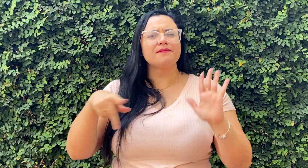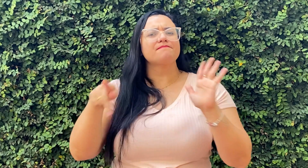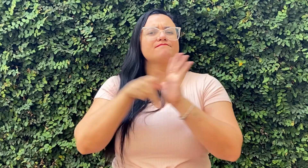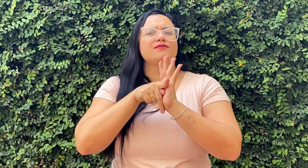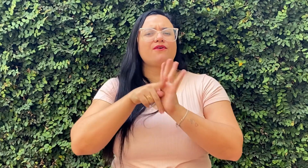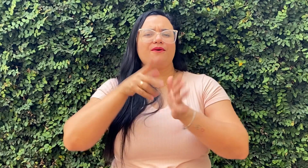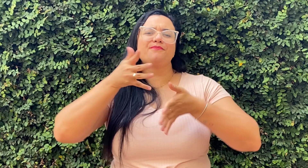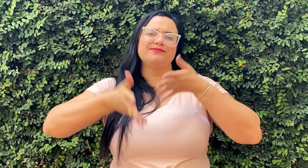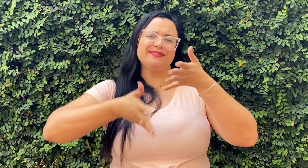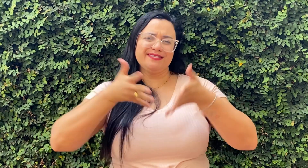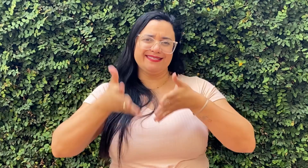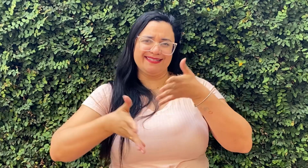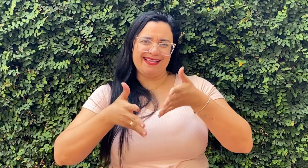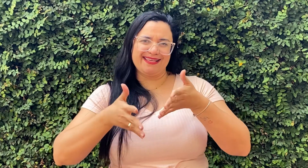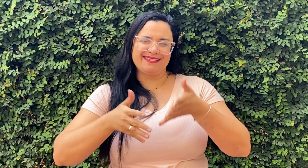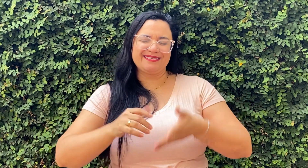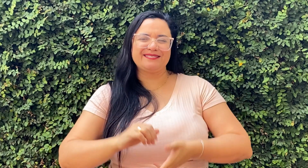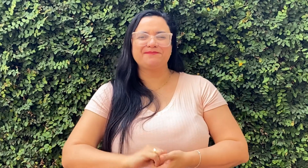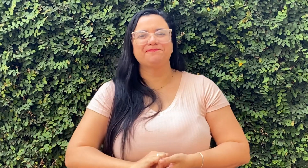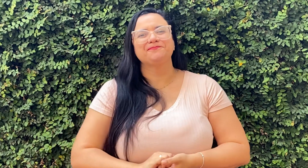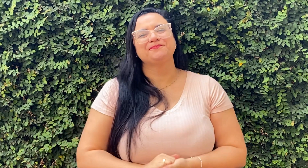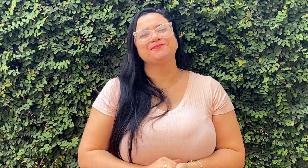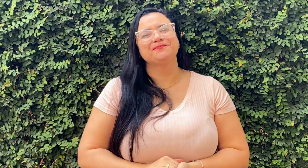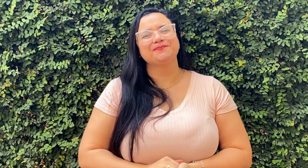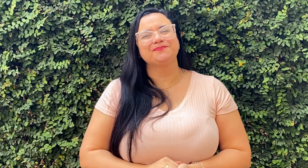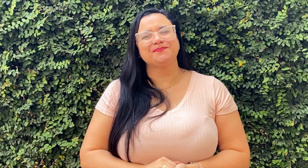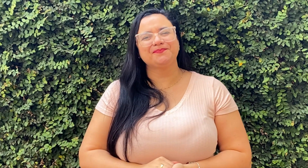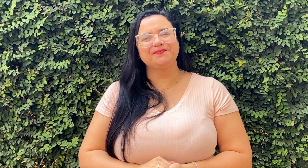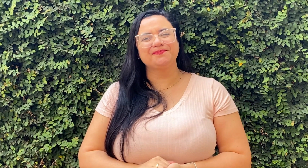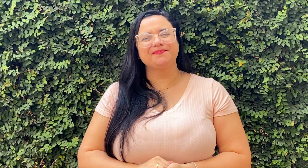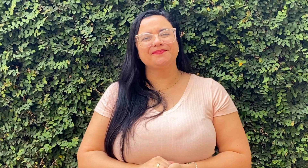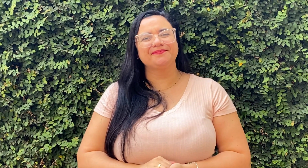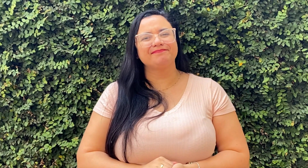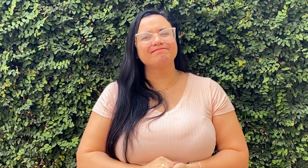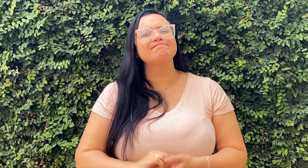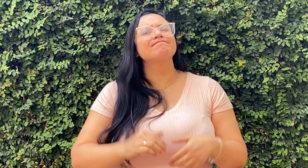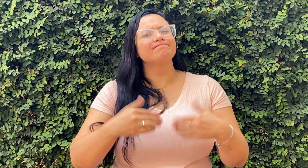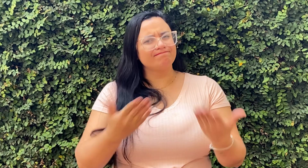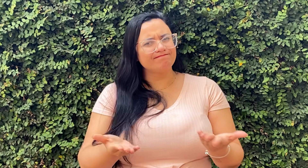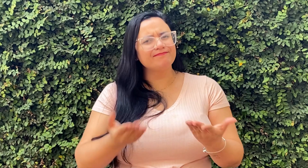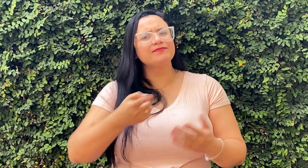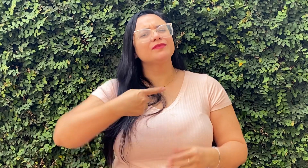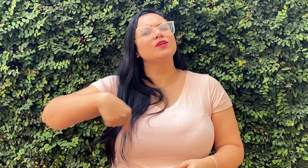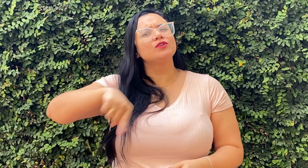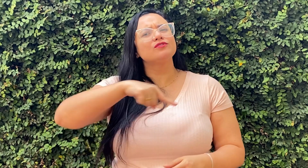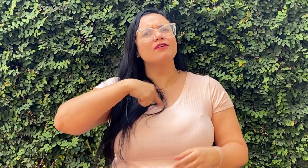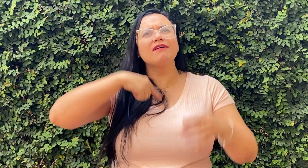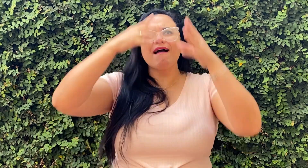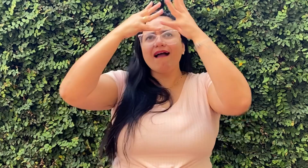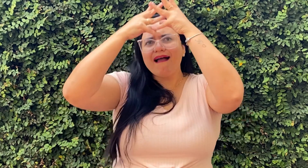sua própria língua de sinais. E com essa informação você